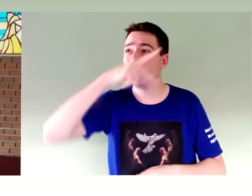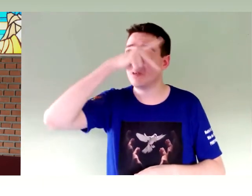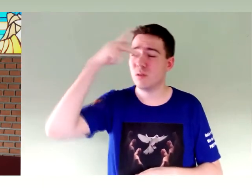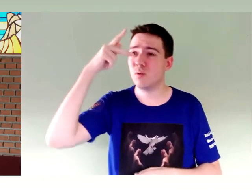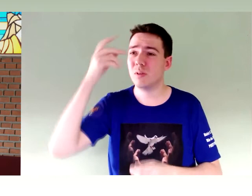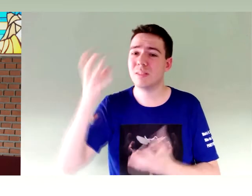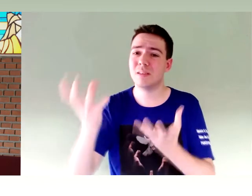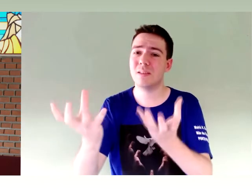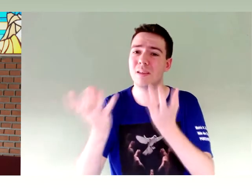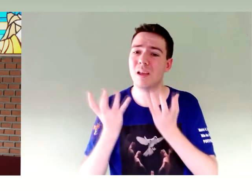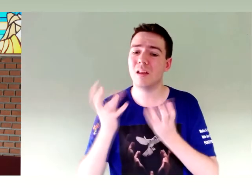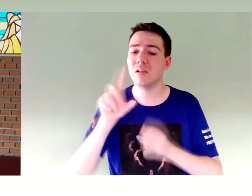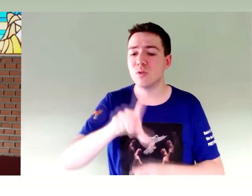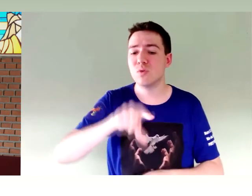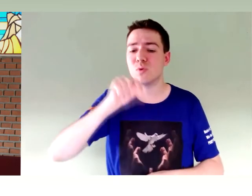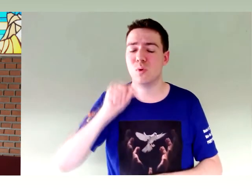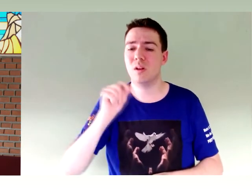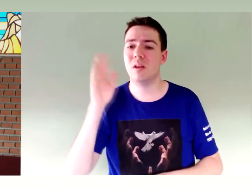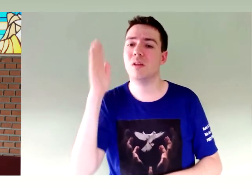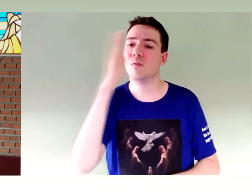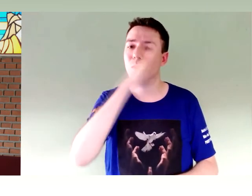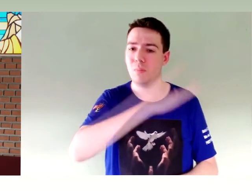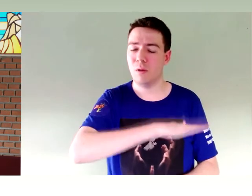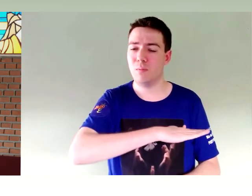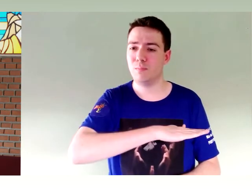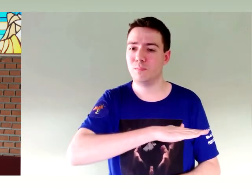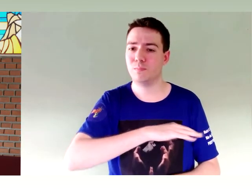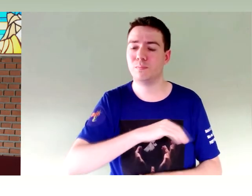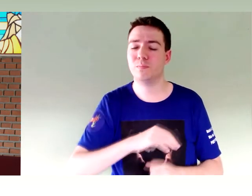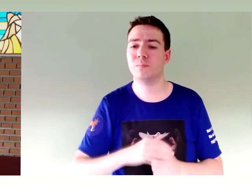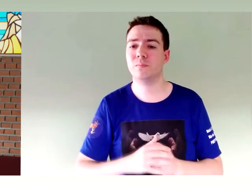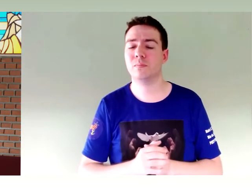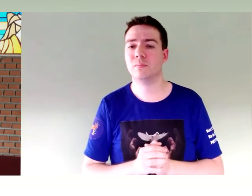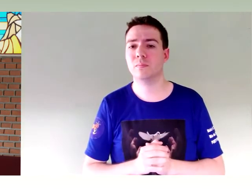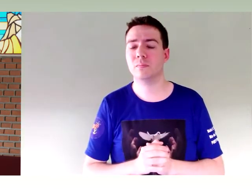está inclinado a escolher o mal.